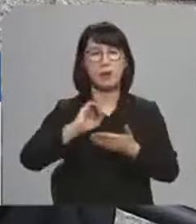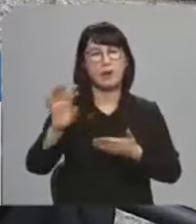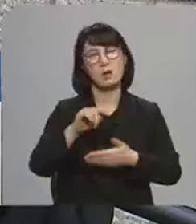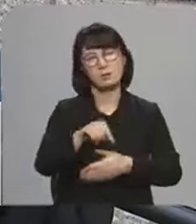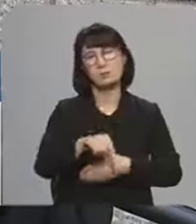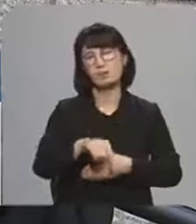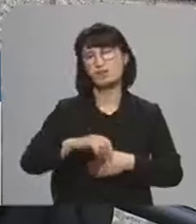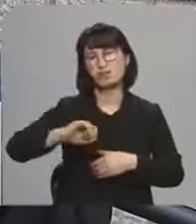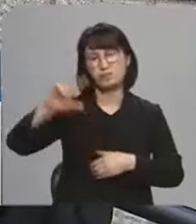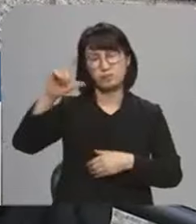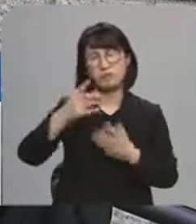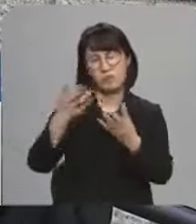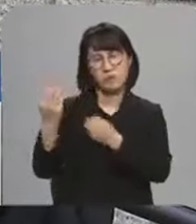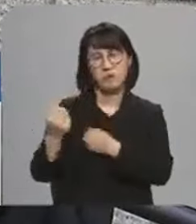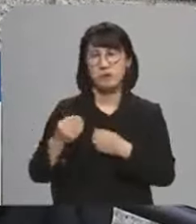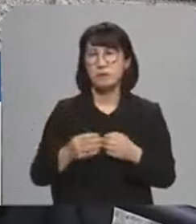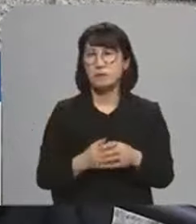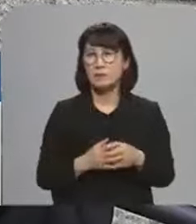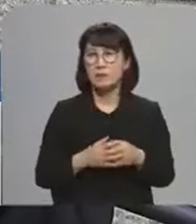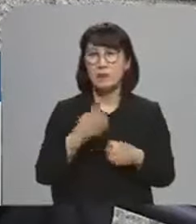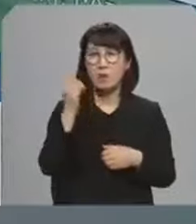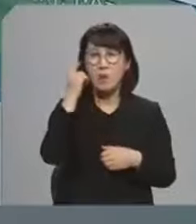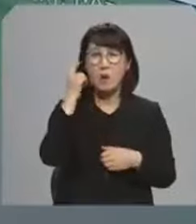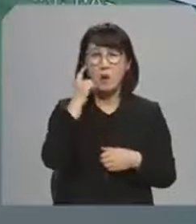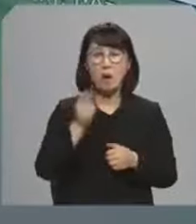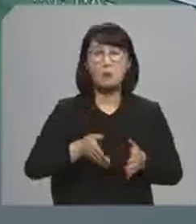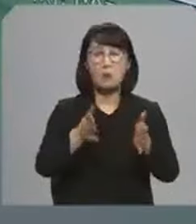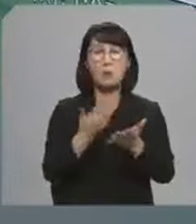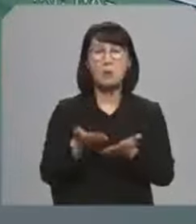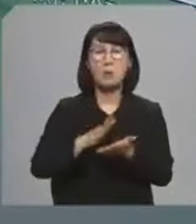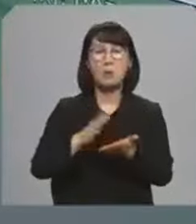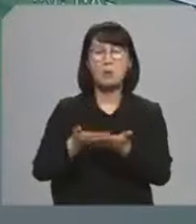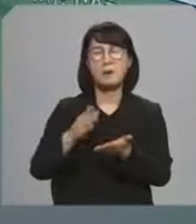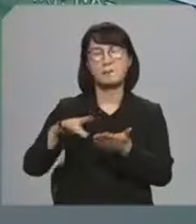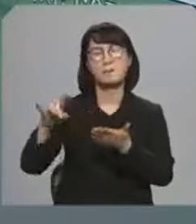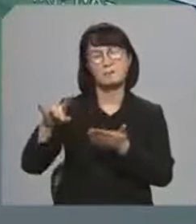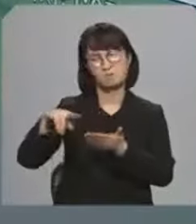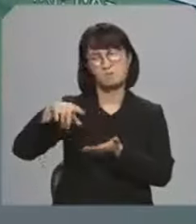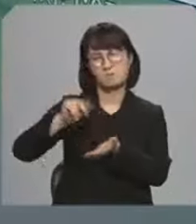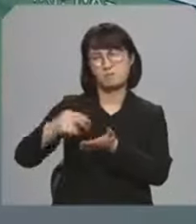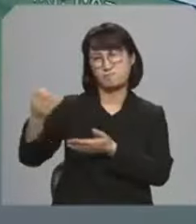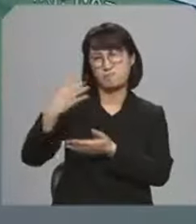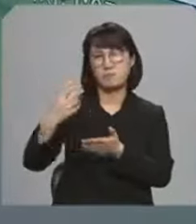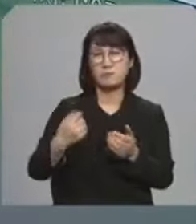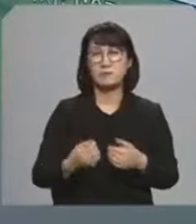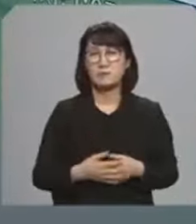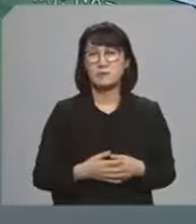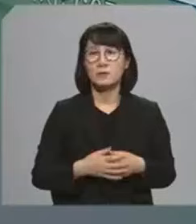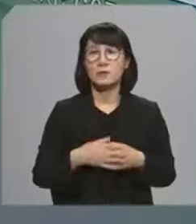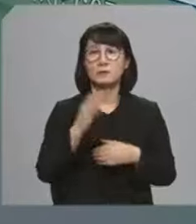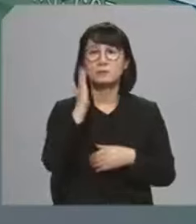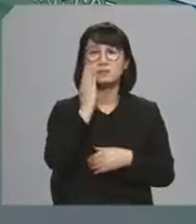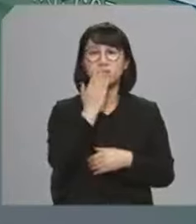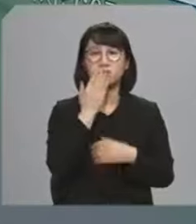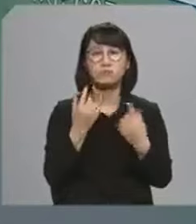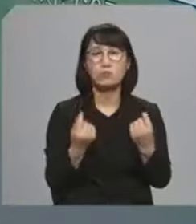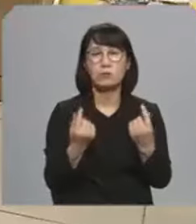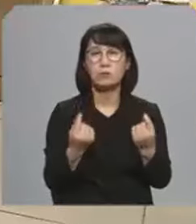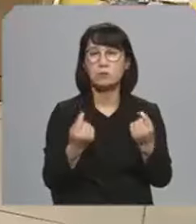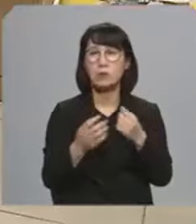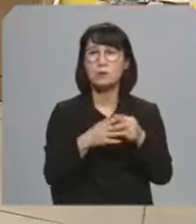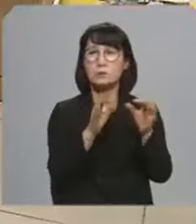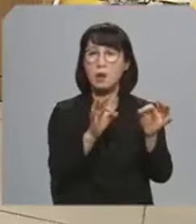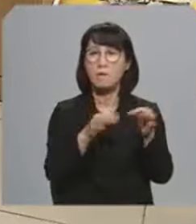많거든요도 비를 한다는 이유로 청각 장애인들도 사정은 마찬가지 은행이나 병원을 가는